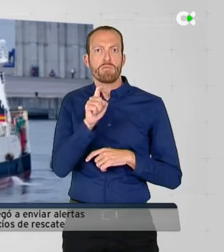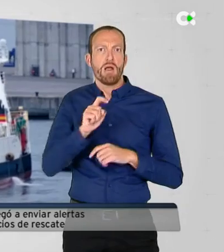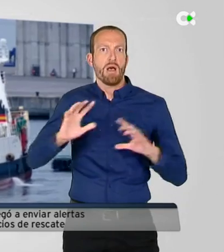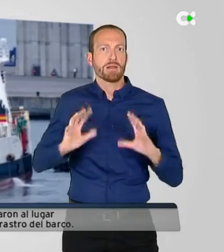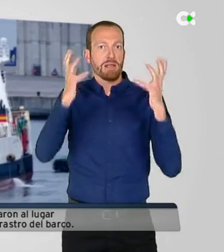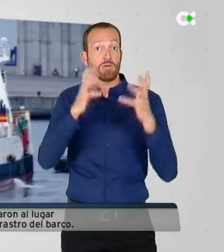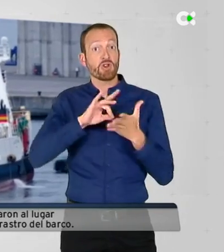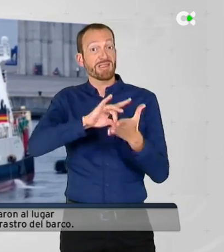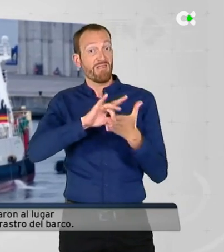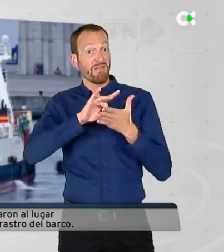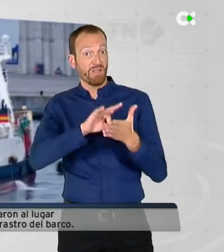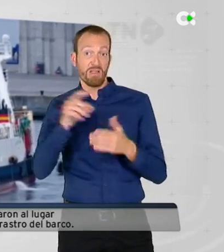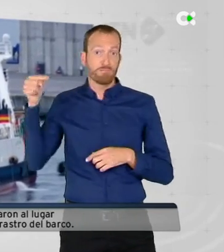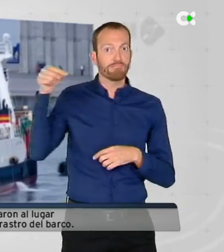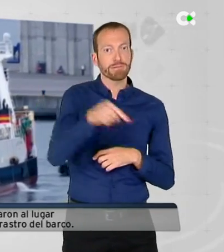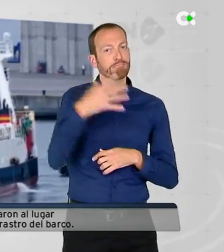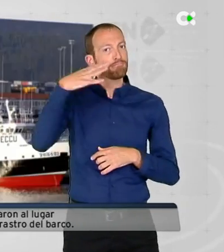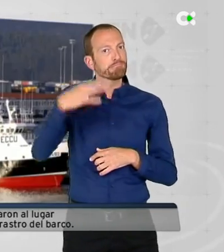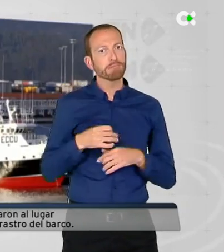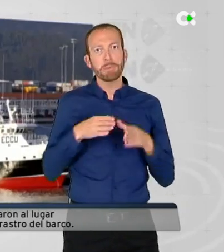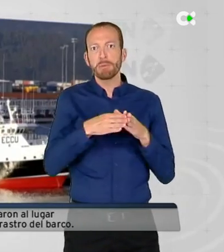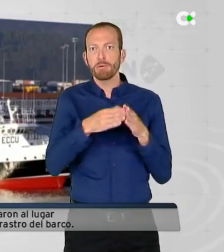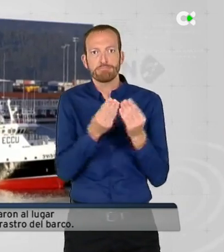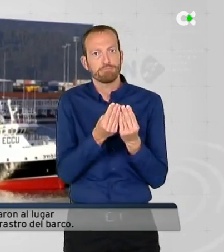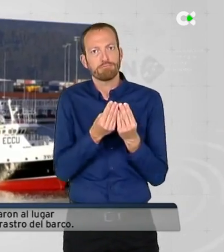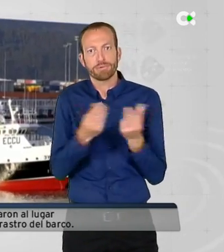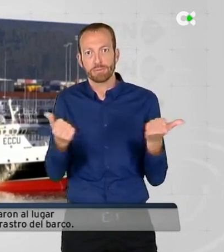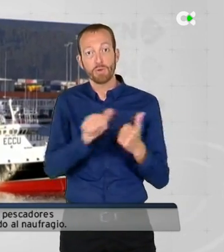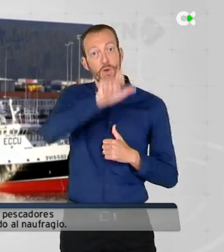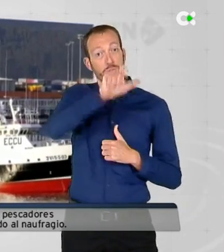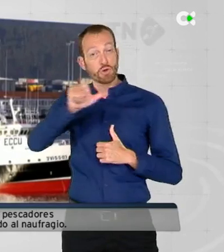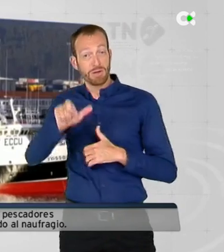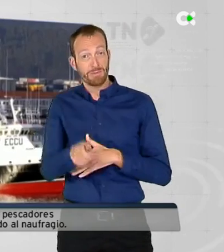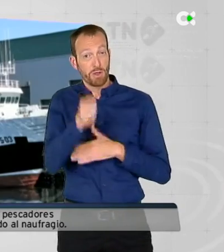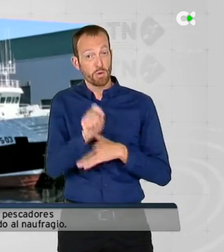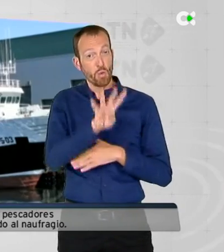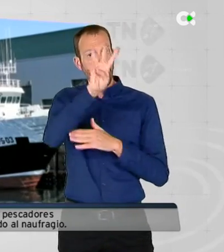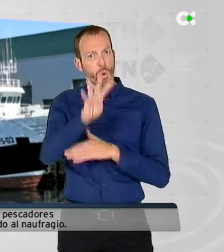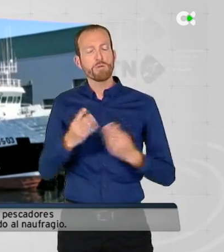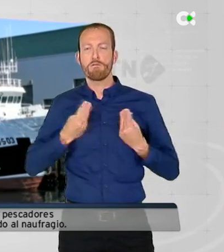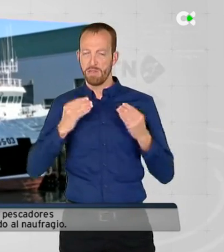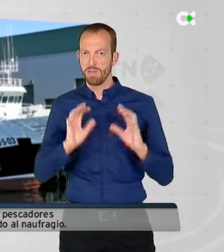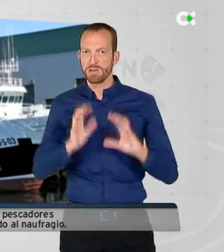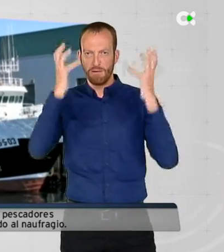de rescate, cuando llegaron al lugar, no encontraron rastro del barco. Solo cuatro pescadores han sobrevivido al naufragio.